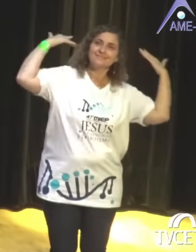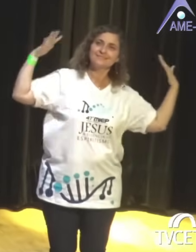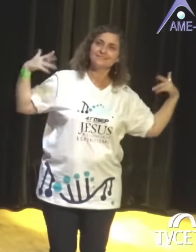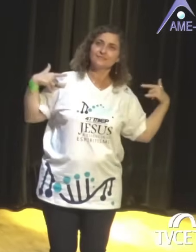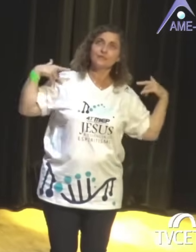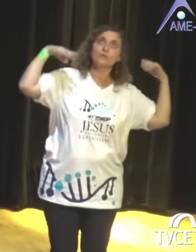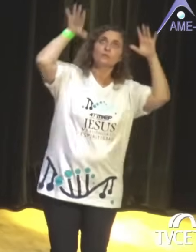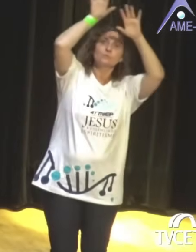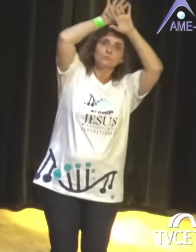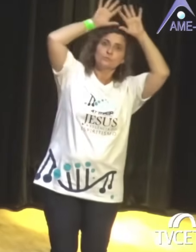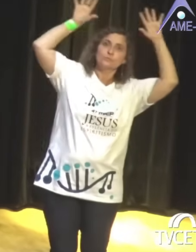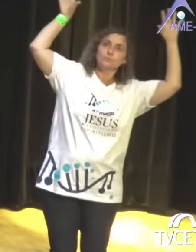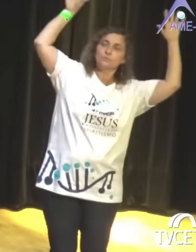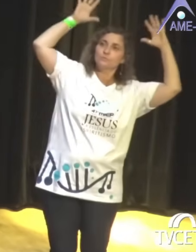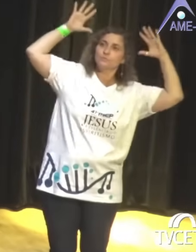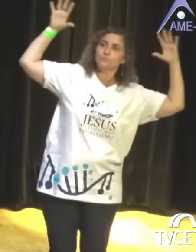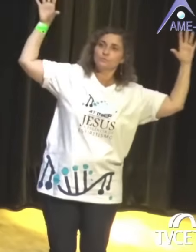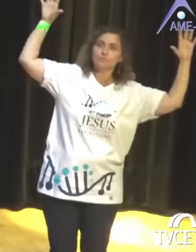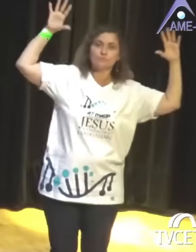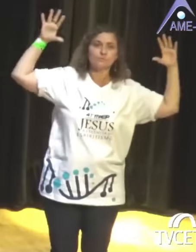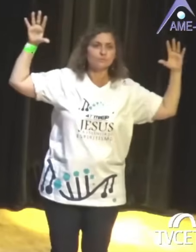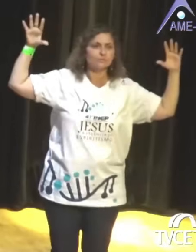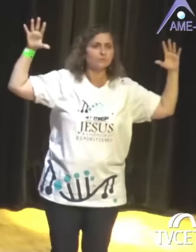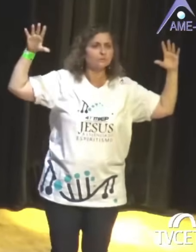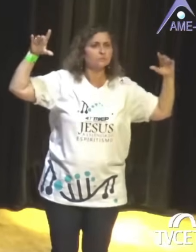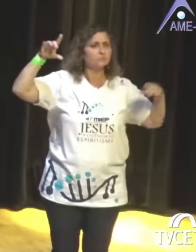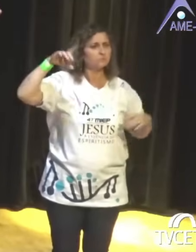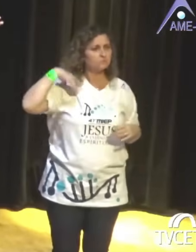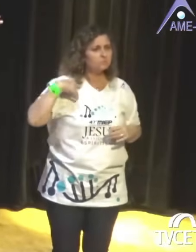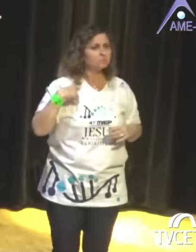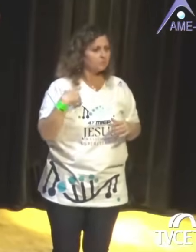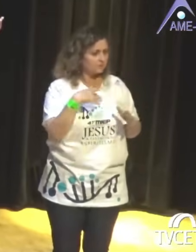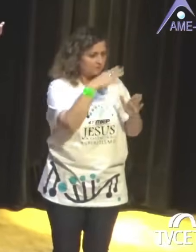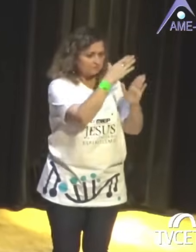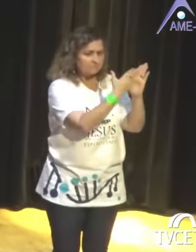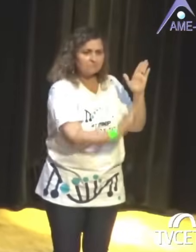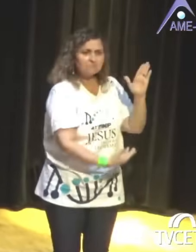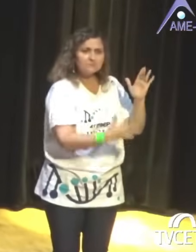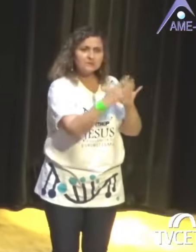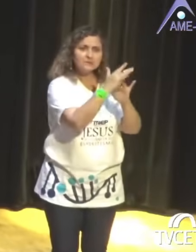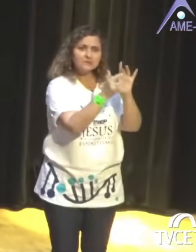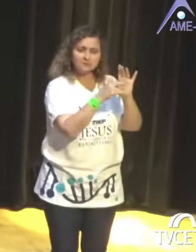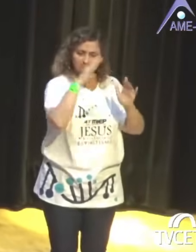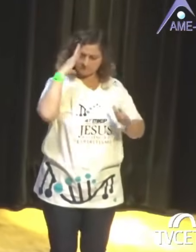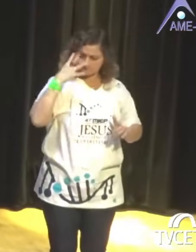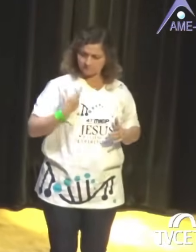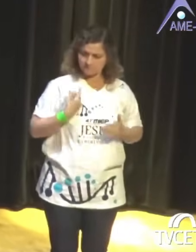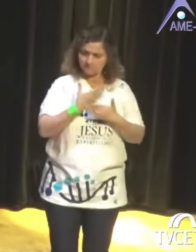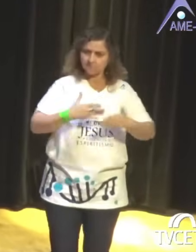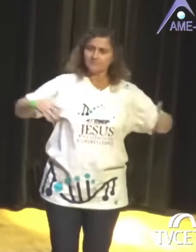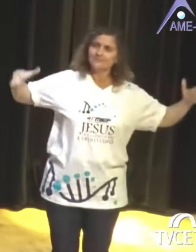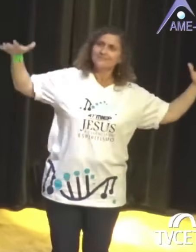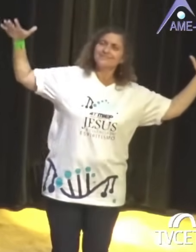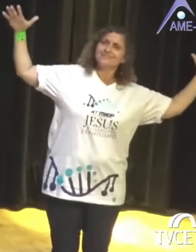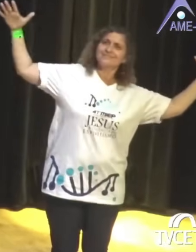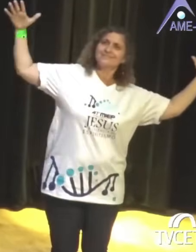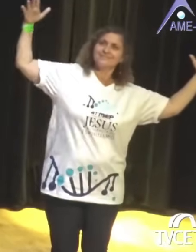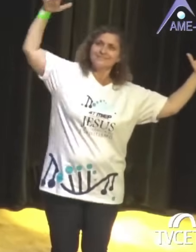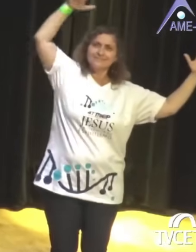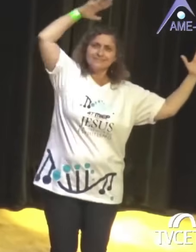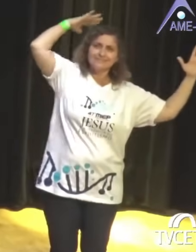que ter nuvem toda a imagem de Jesus no espiritismo tem uma nuvem Jesus tá de braço assim aberto